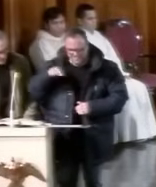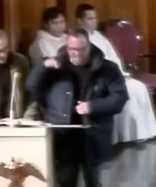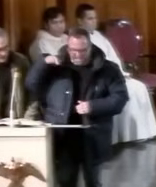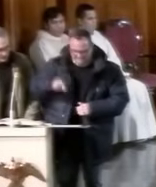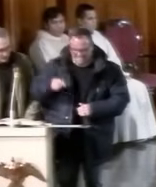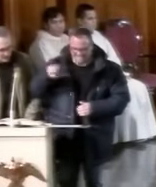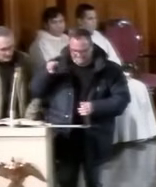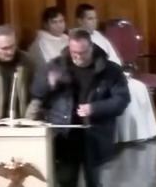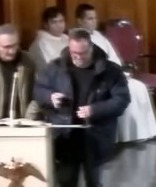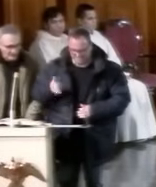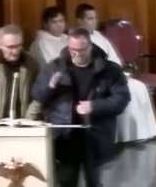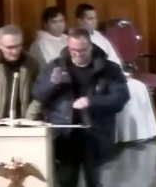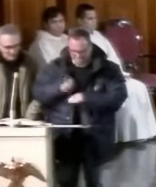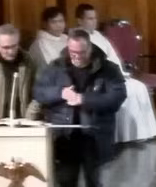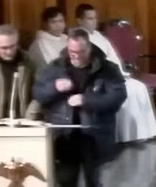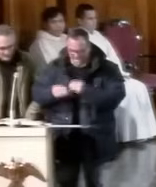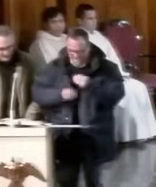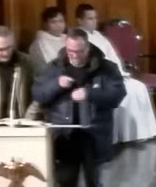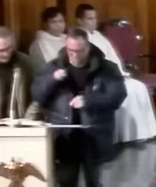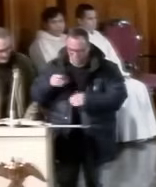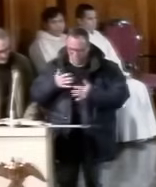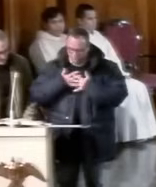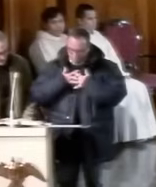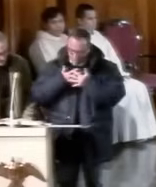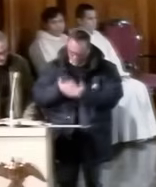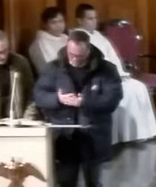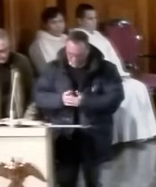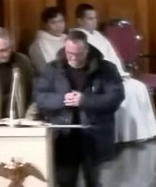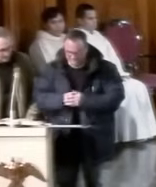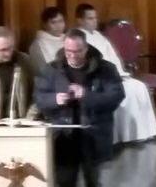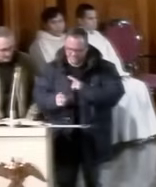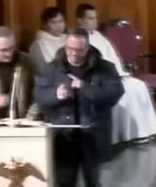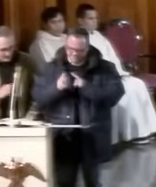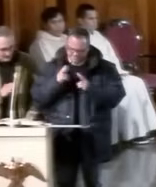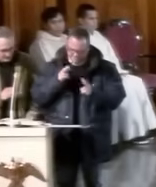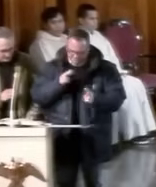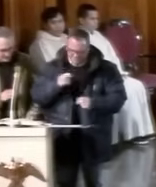Señor, aquí estoy para hacer tu voluntad.